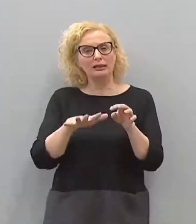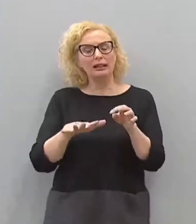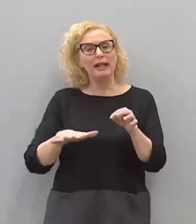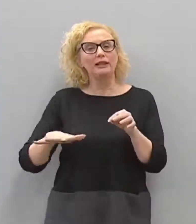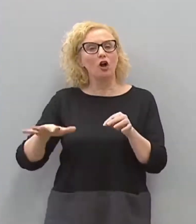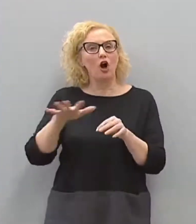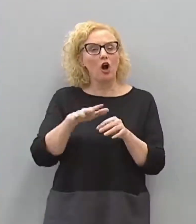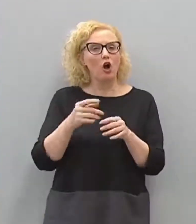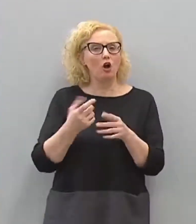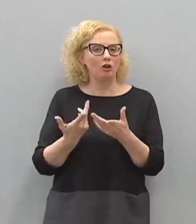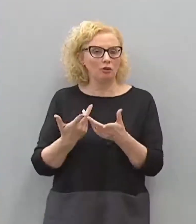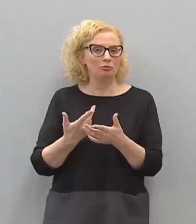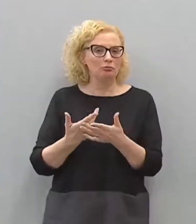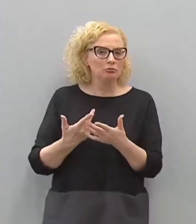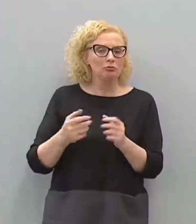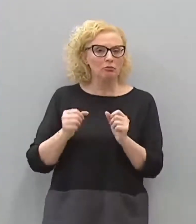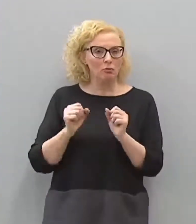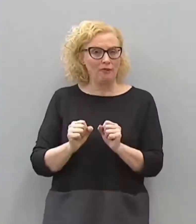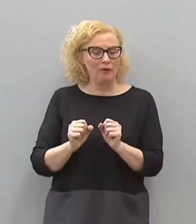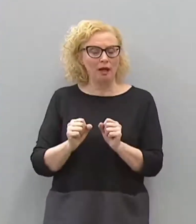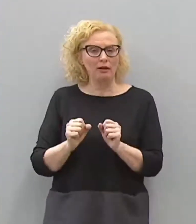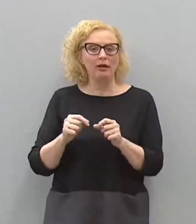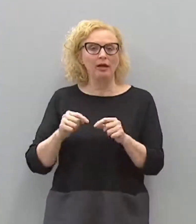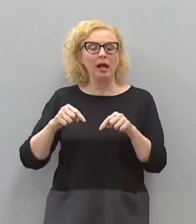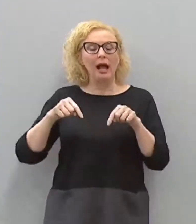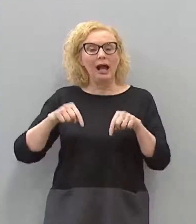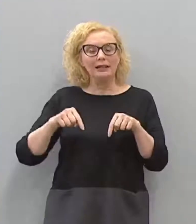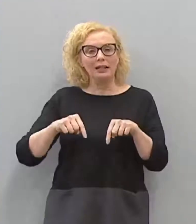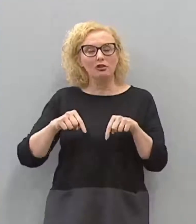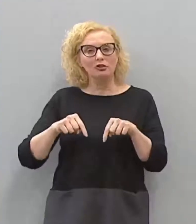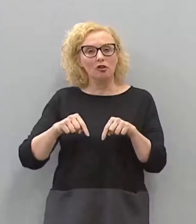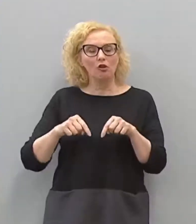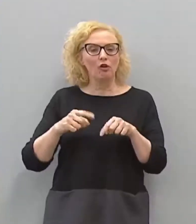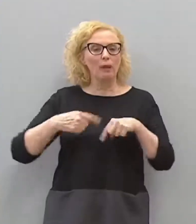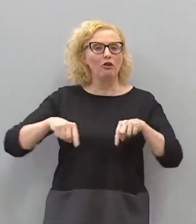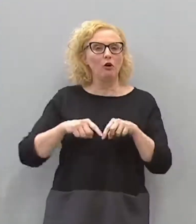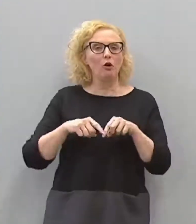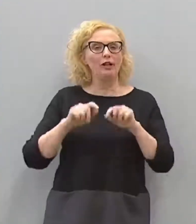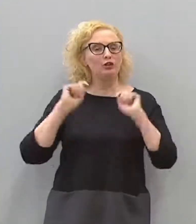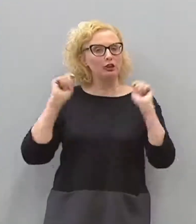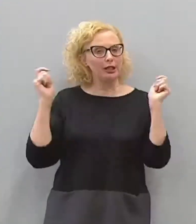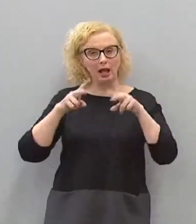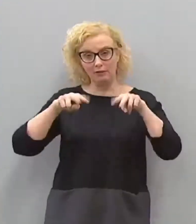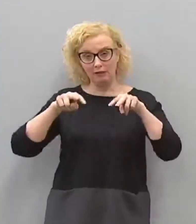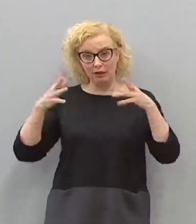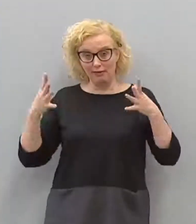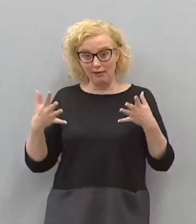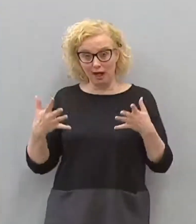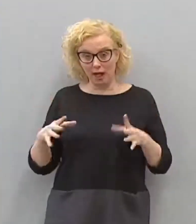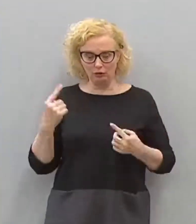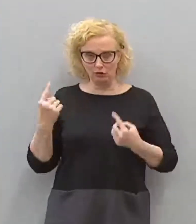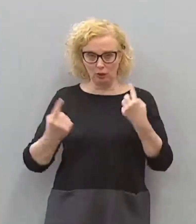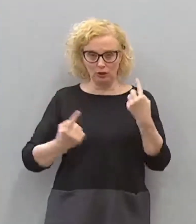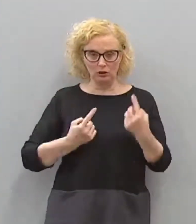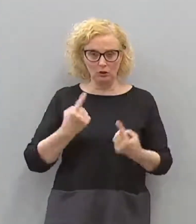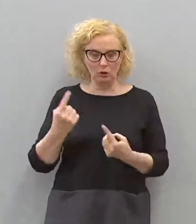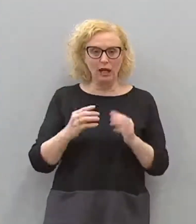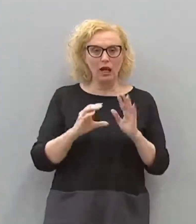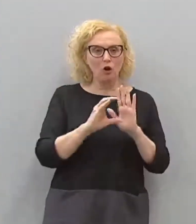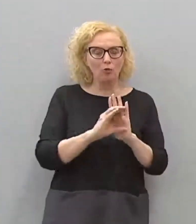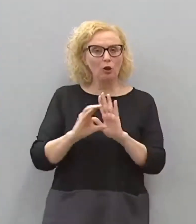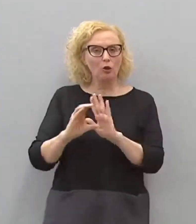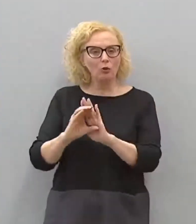importante e quindi abbiamo fatto questa questa verifica generale della situazione è comune per comune